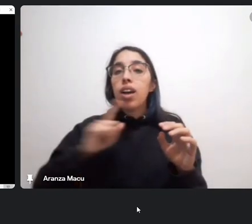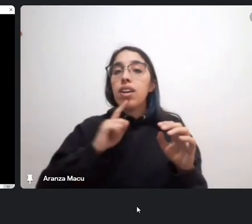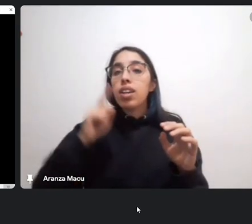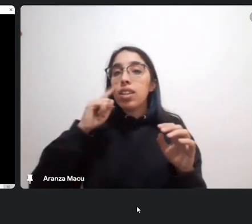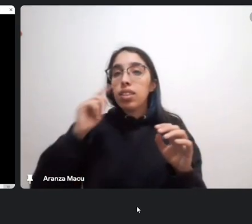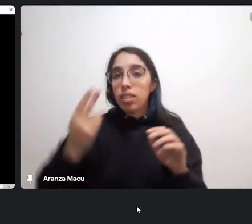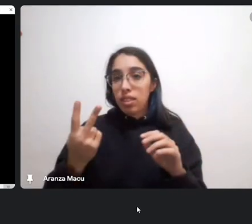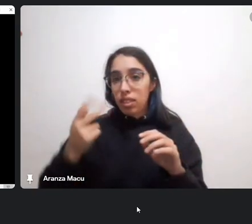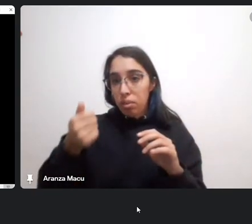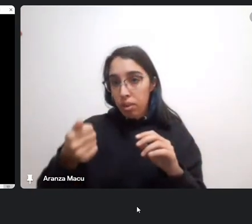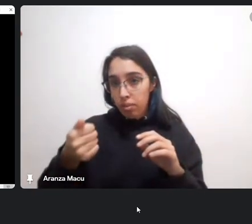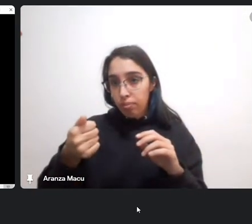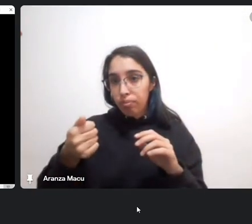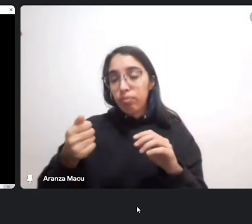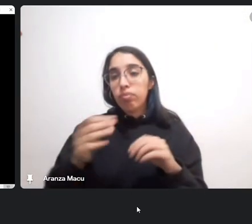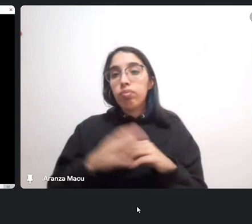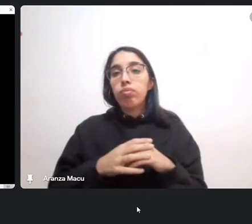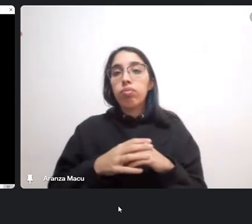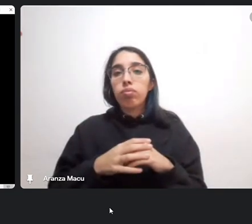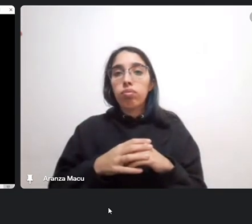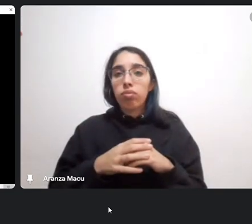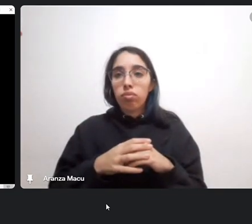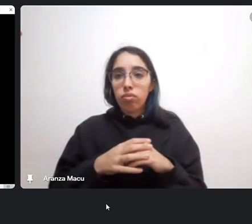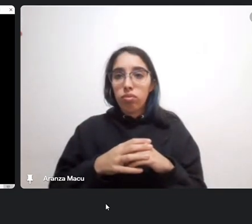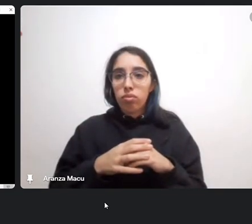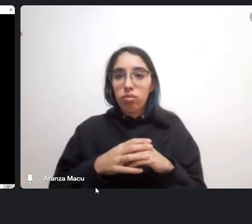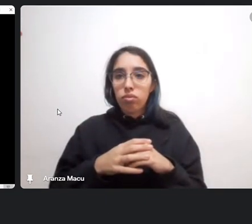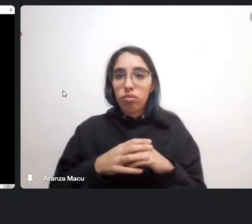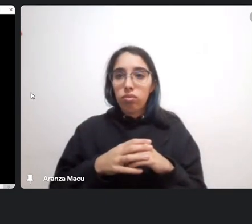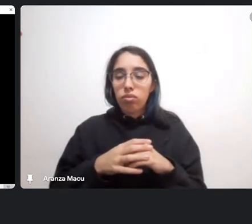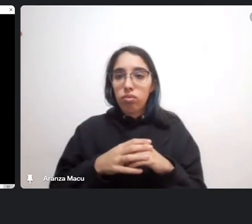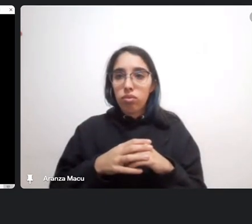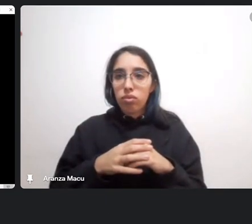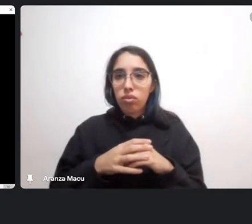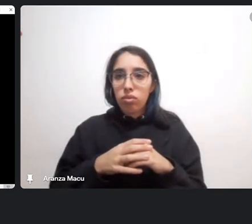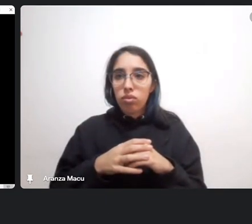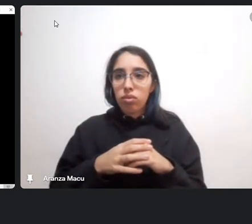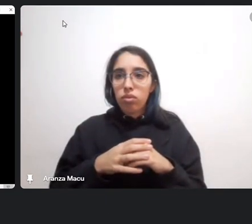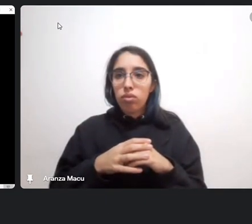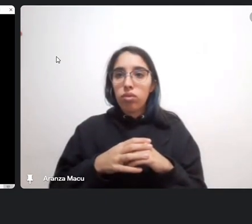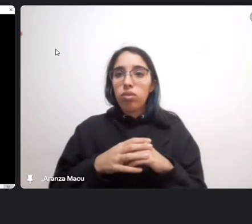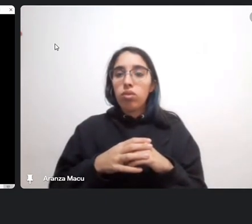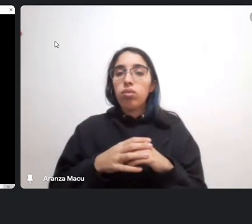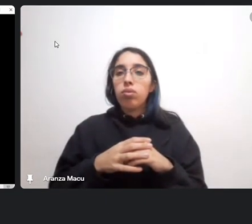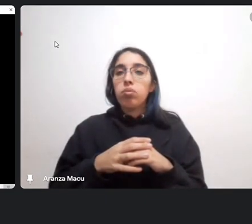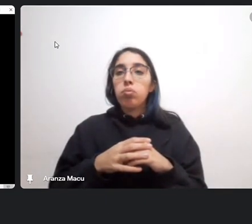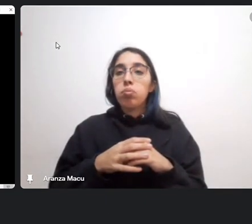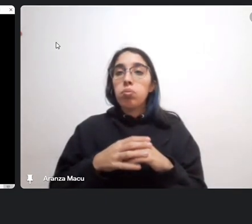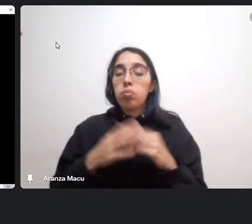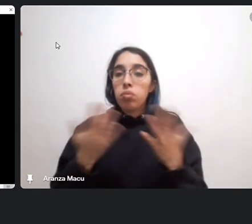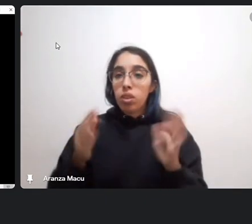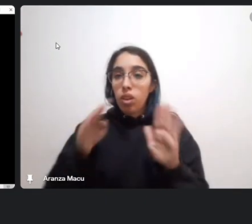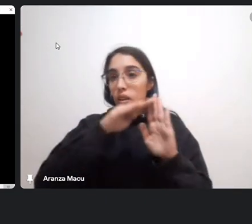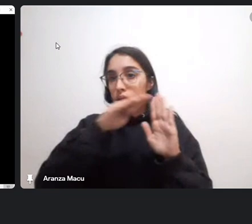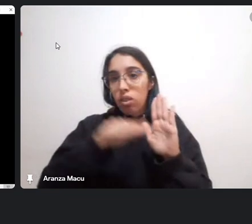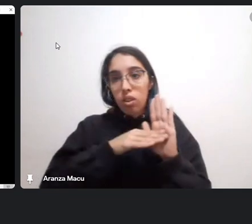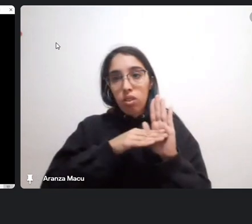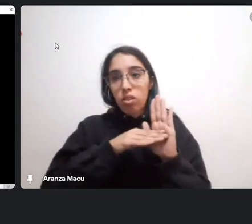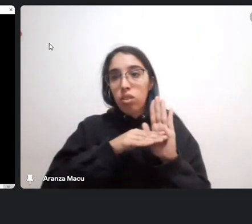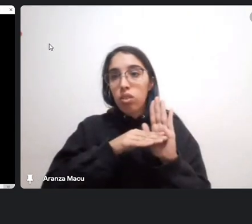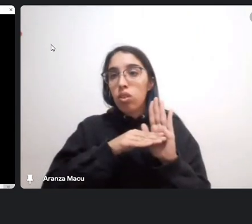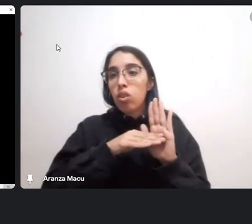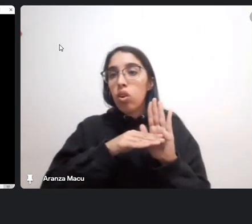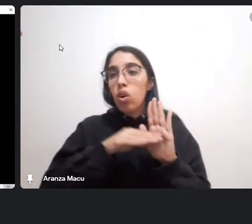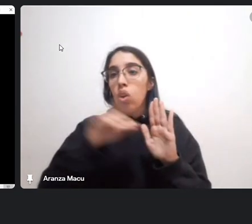que no han. ¿Mm? Perdón. Luego tenemos cover, solito, entonces está